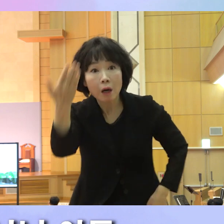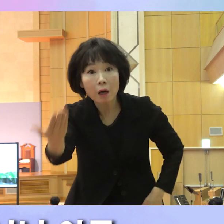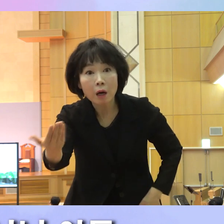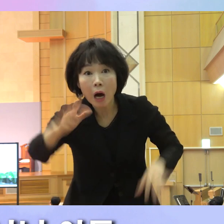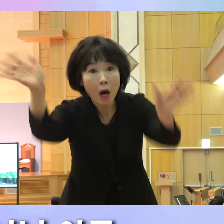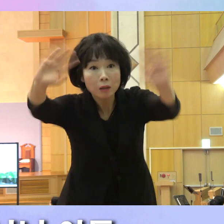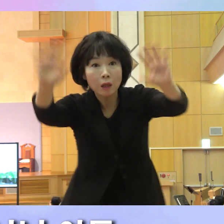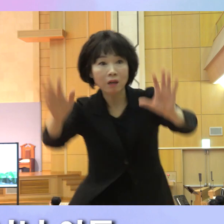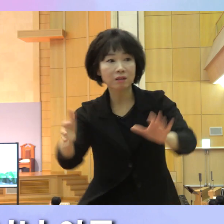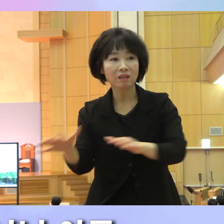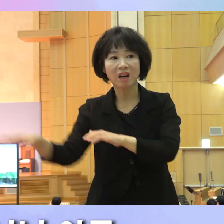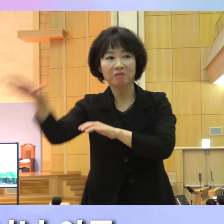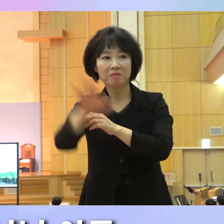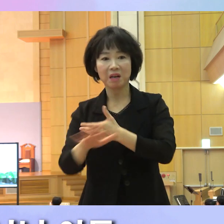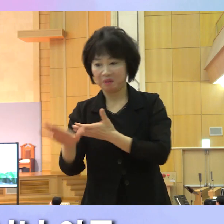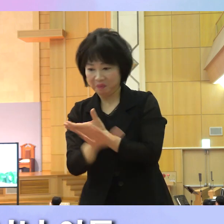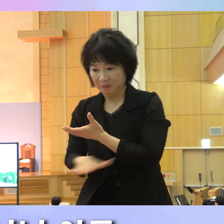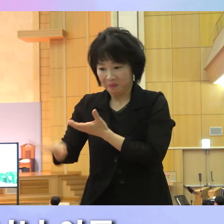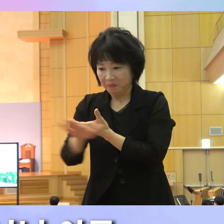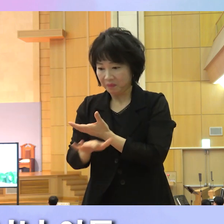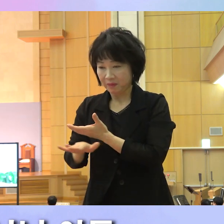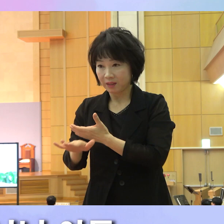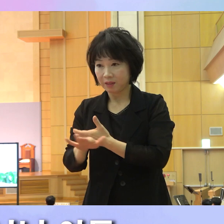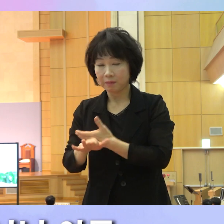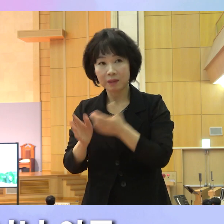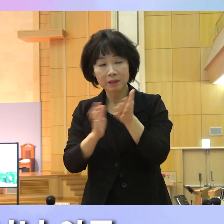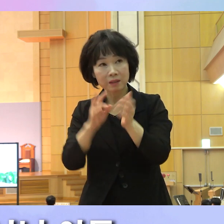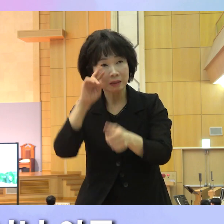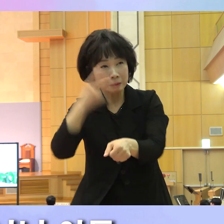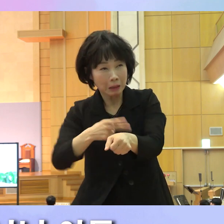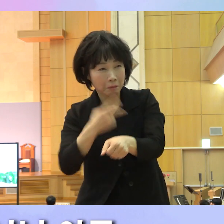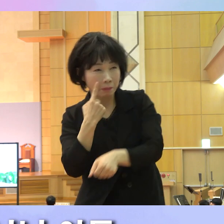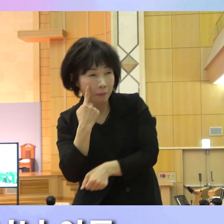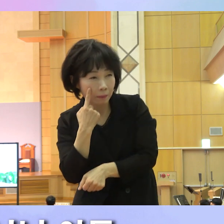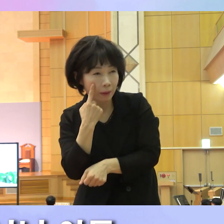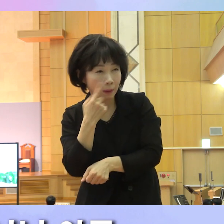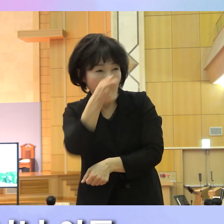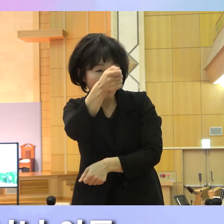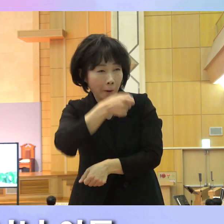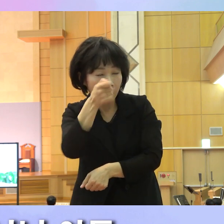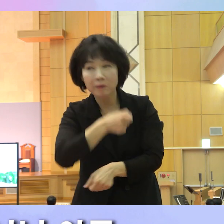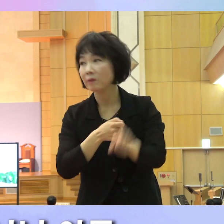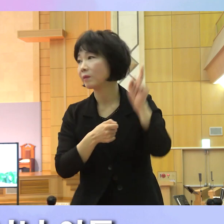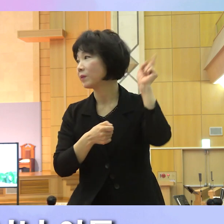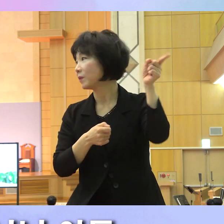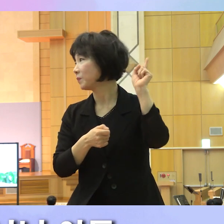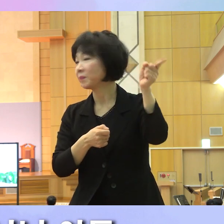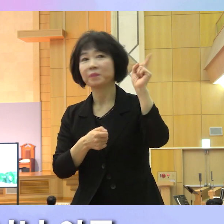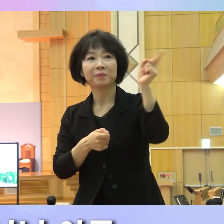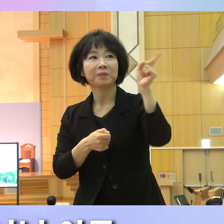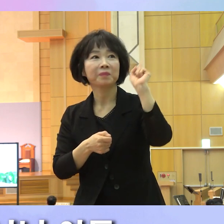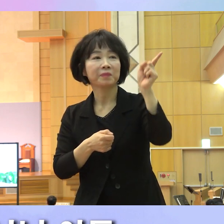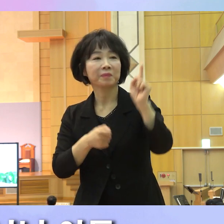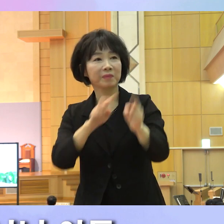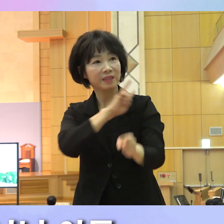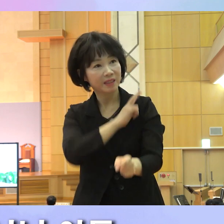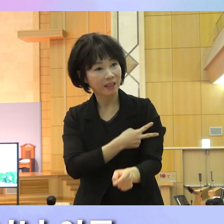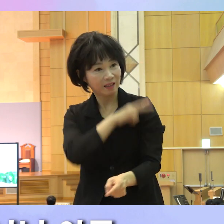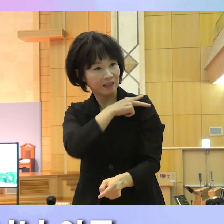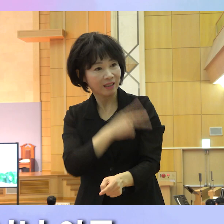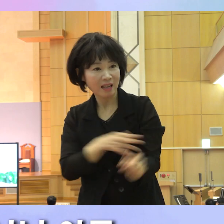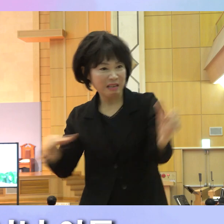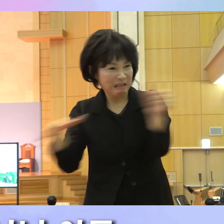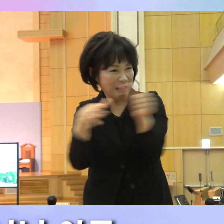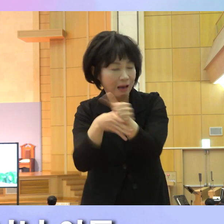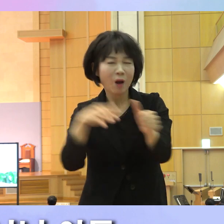사람은 가끔 다니면서 하나님 말씀 증거한다고 하면서 유대교 사람들을 전부 다 막 소동케 만들어버리는 사람이야. 막